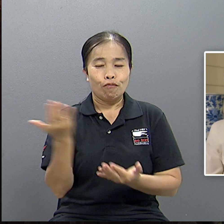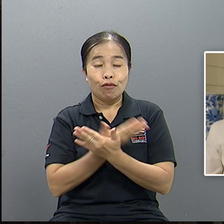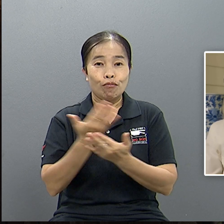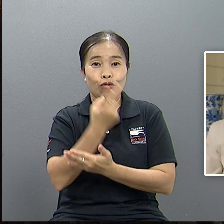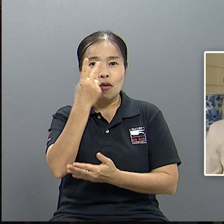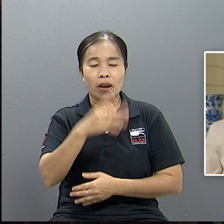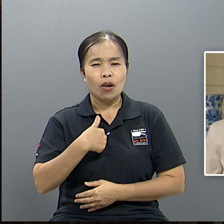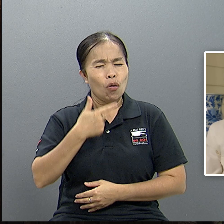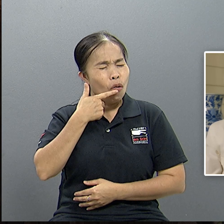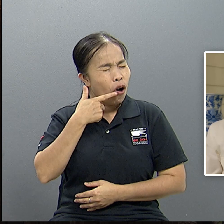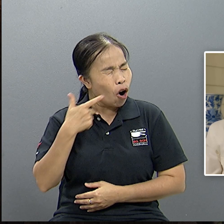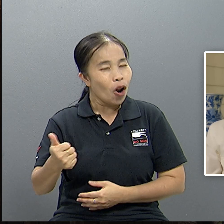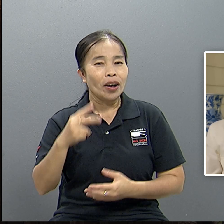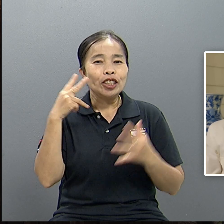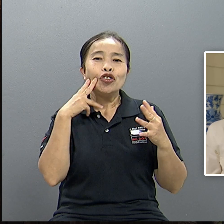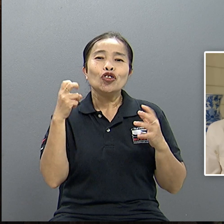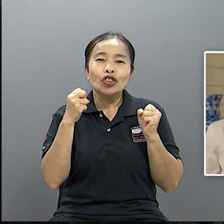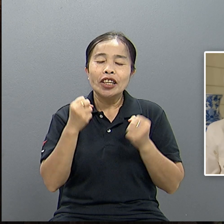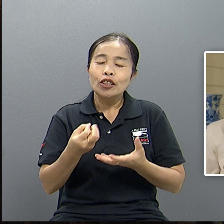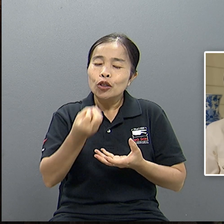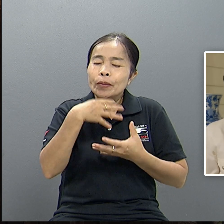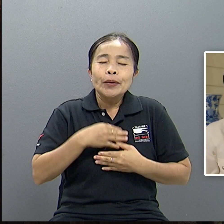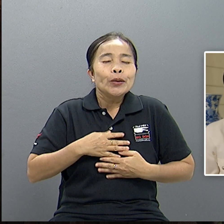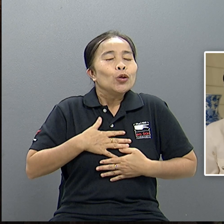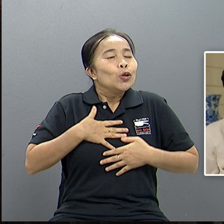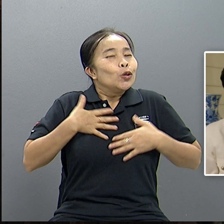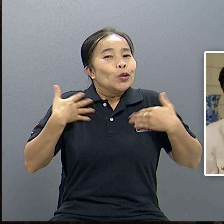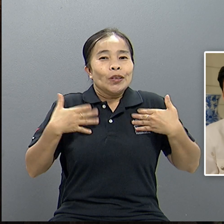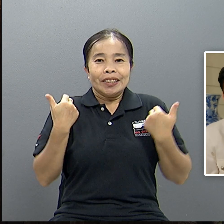ยกินอะไรแล้วชื่นใจเหมือนกับสละลอยแก้วมาก่อนเลยนะ